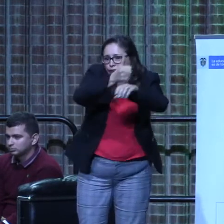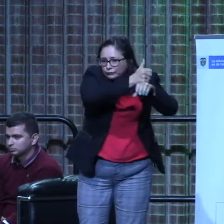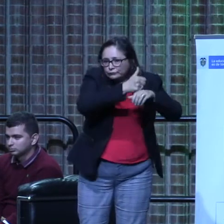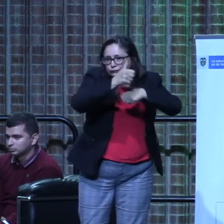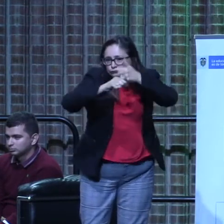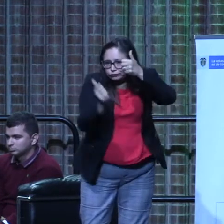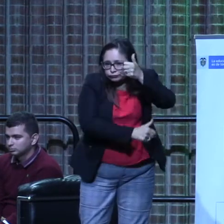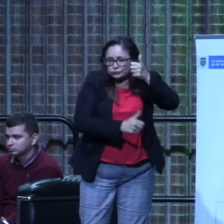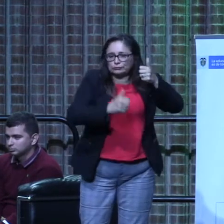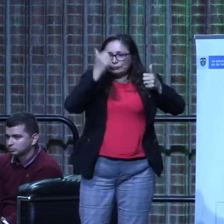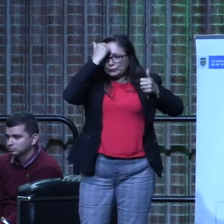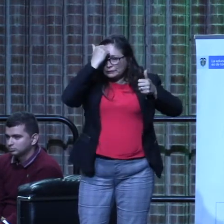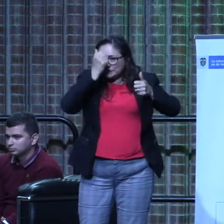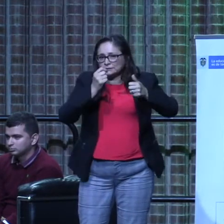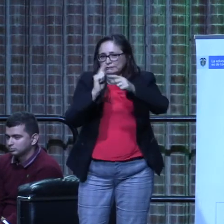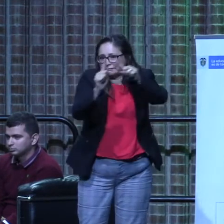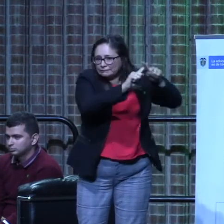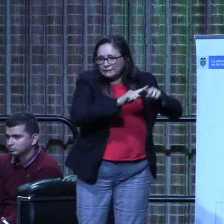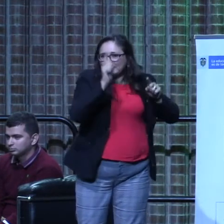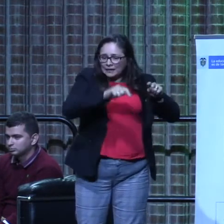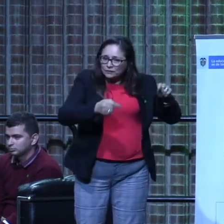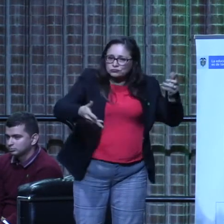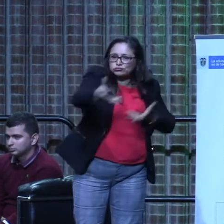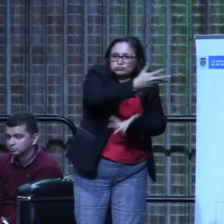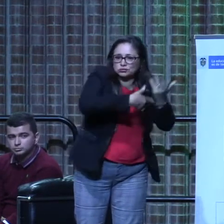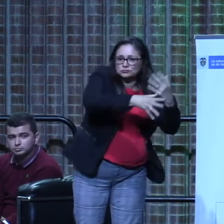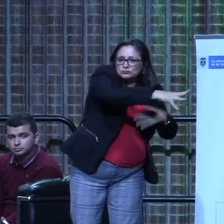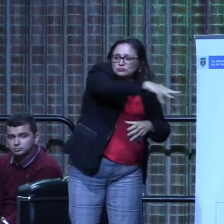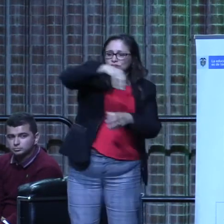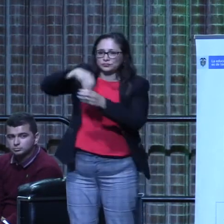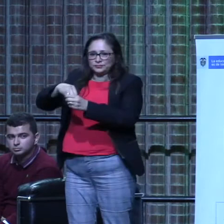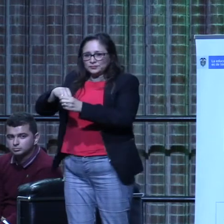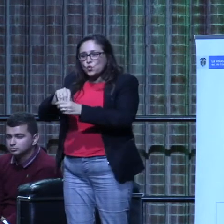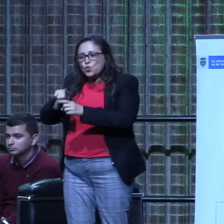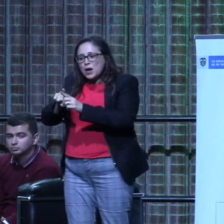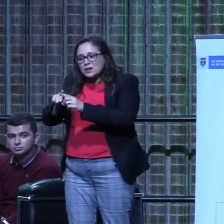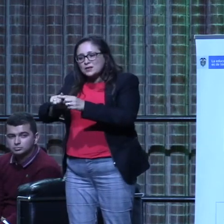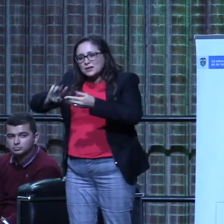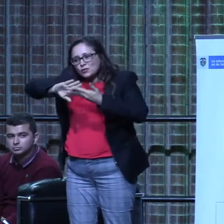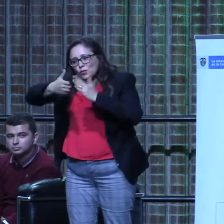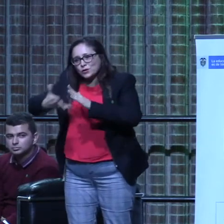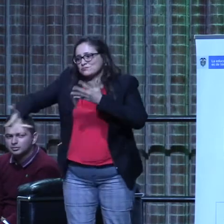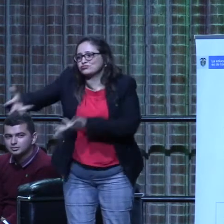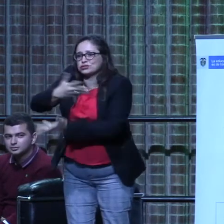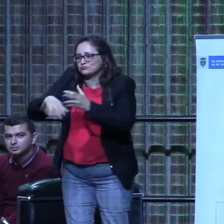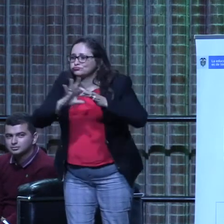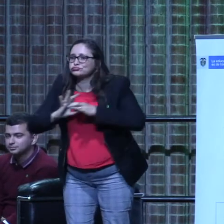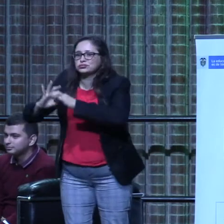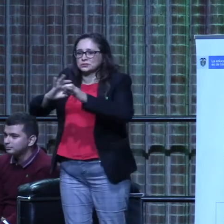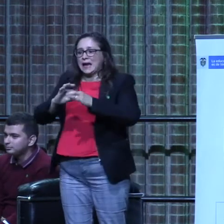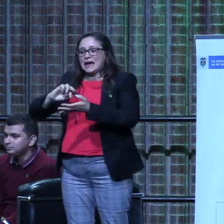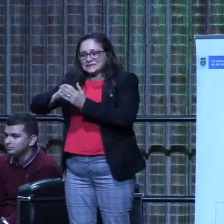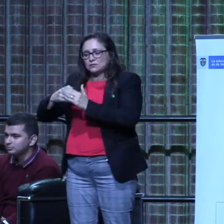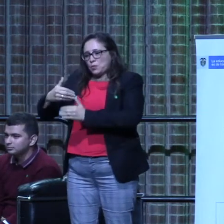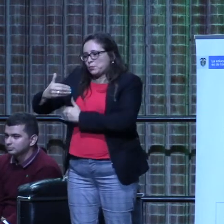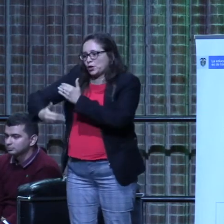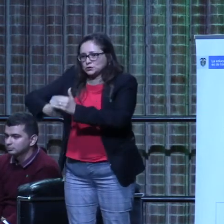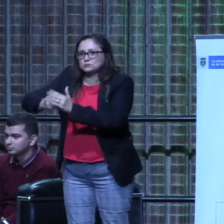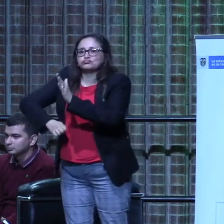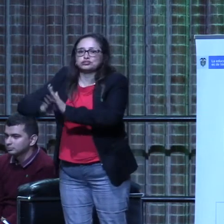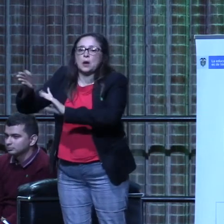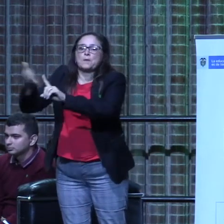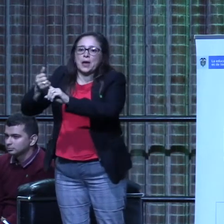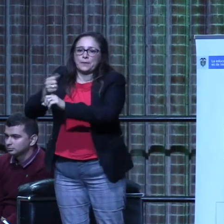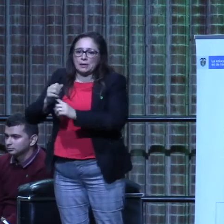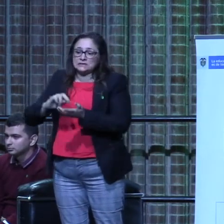los agentes educativos, familia, directivos docentes, docentes de aula, todos aquellos que estén involucrados en